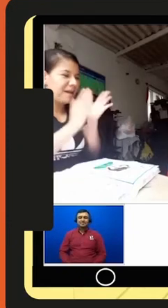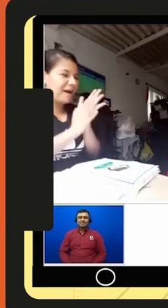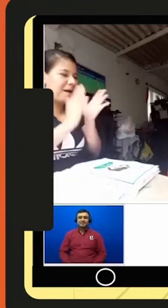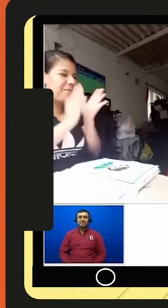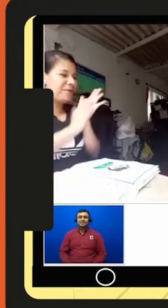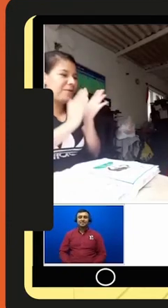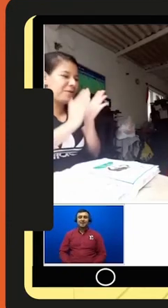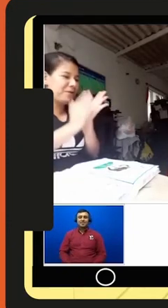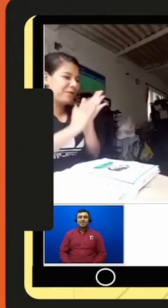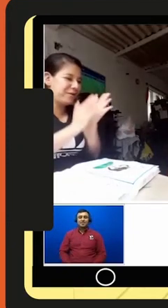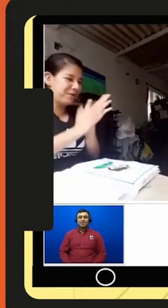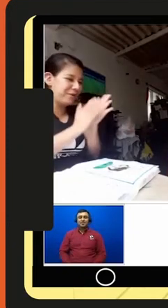¡Bravo!